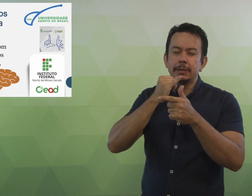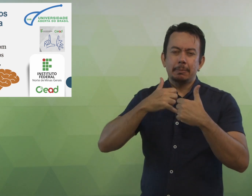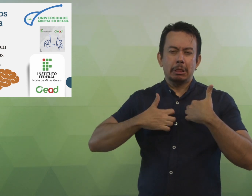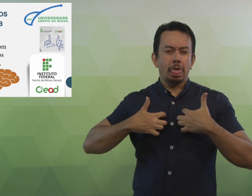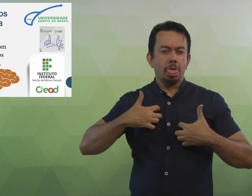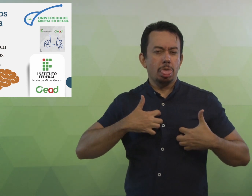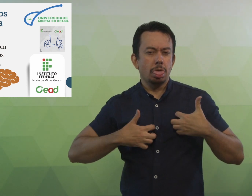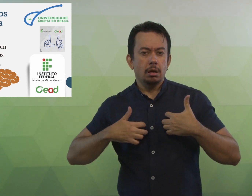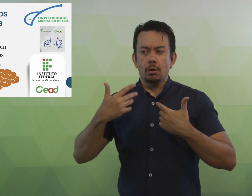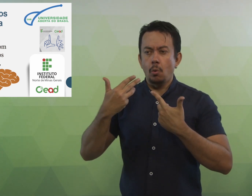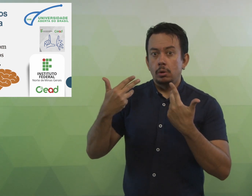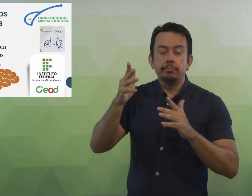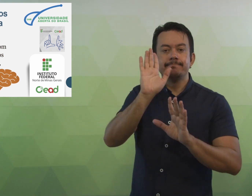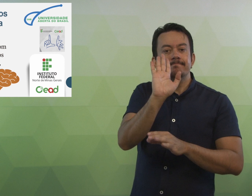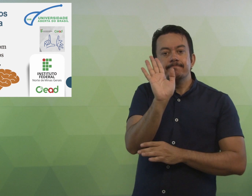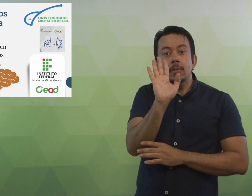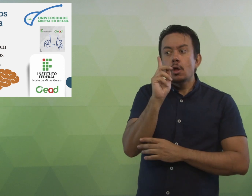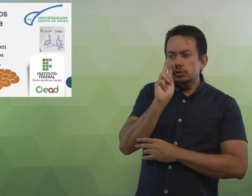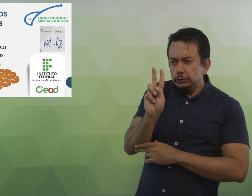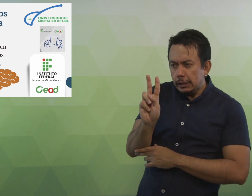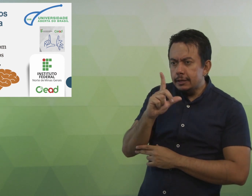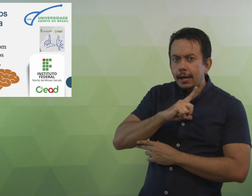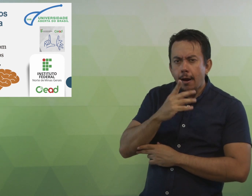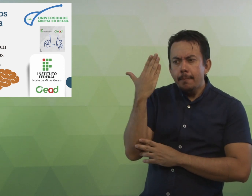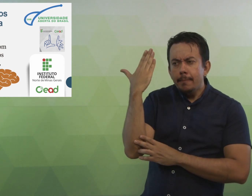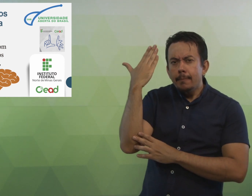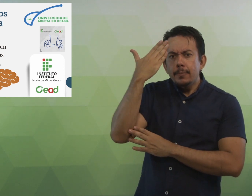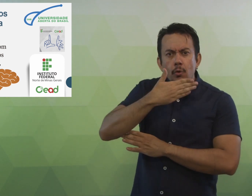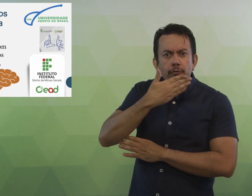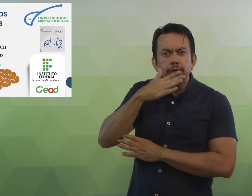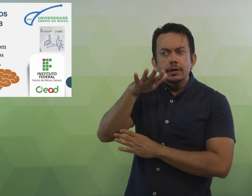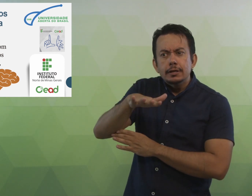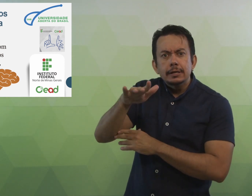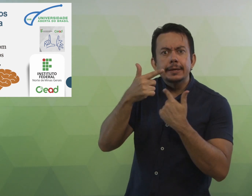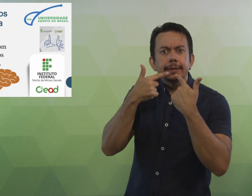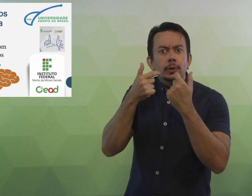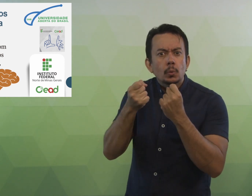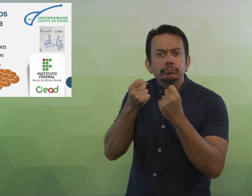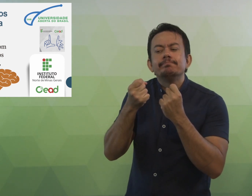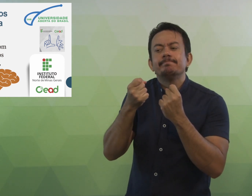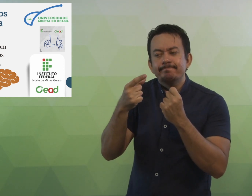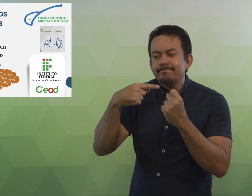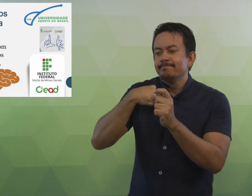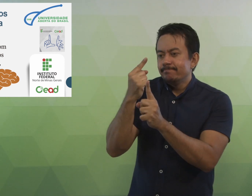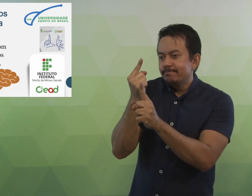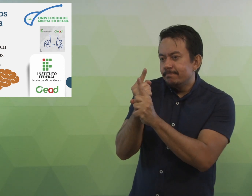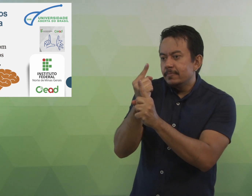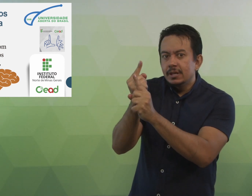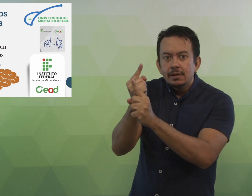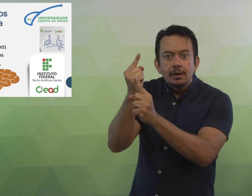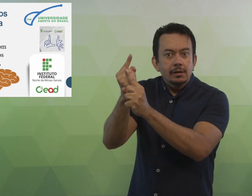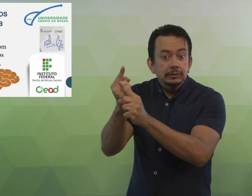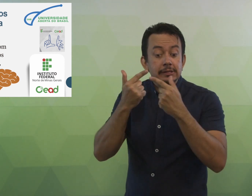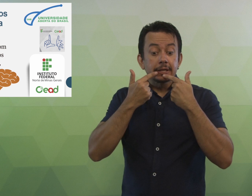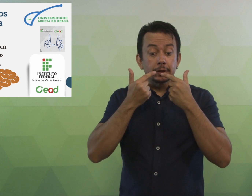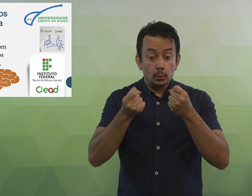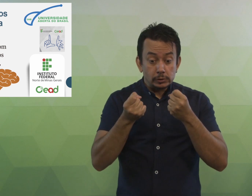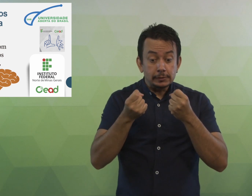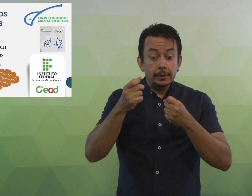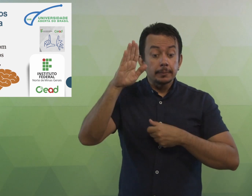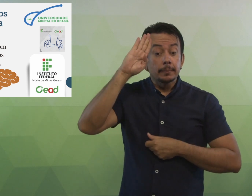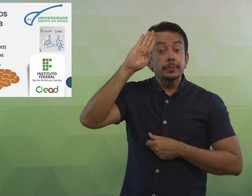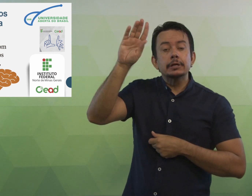prever, sem ter dúvidas, de que a linguística, ela estava ligada